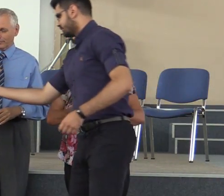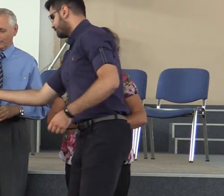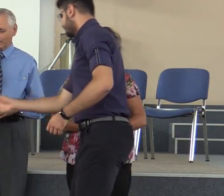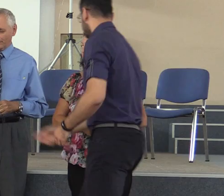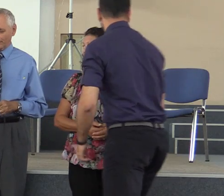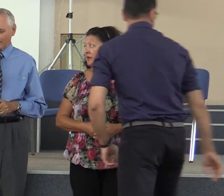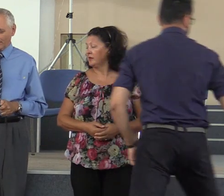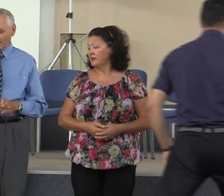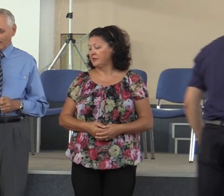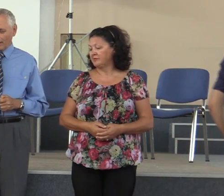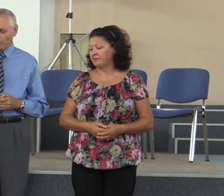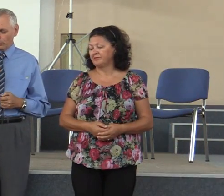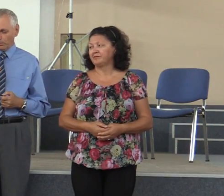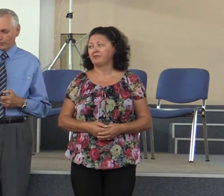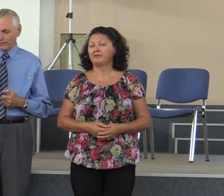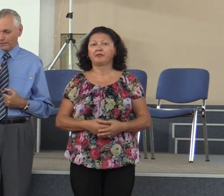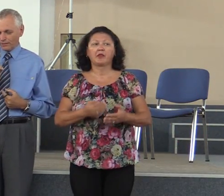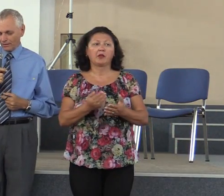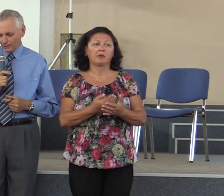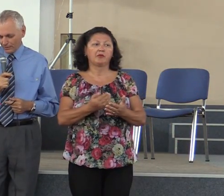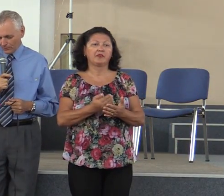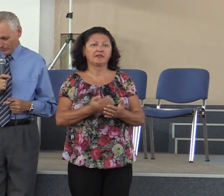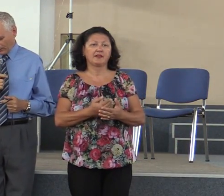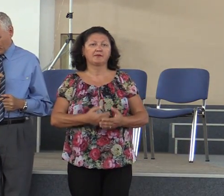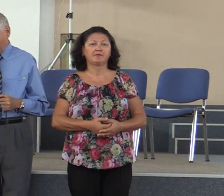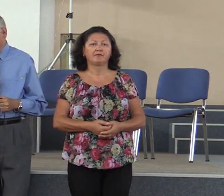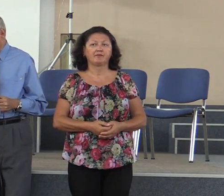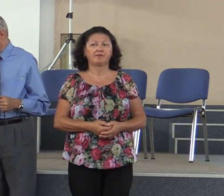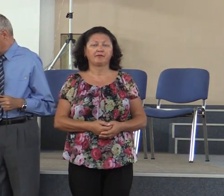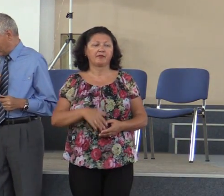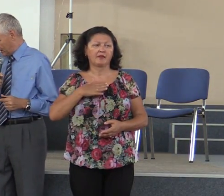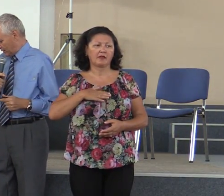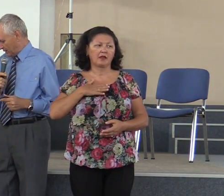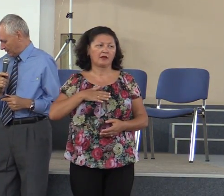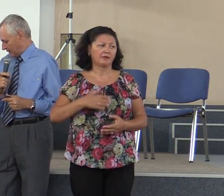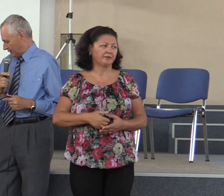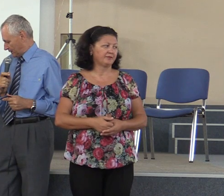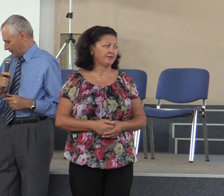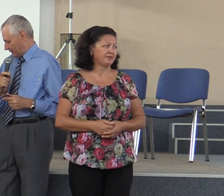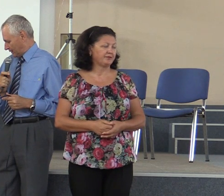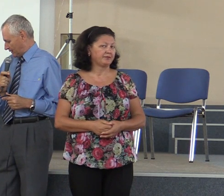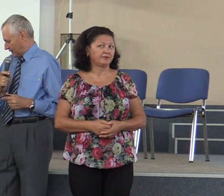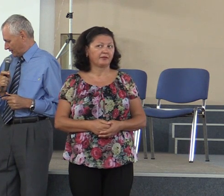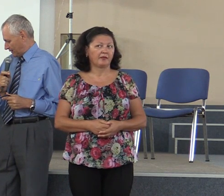I have a favorite story. Am o poveste care este favorită.